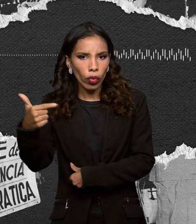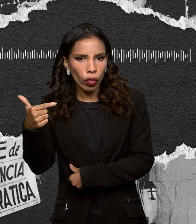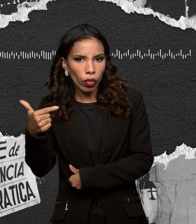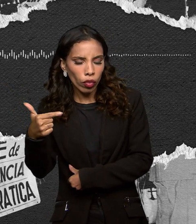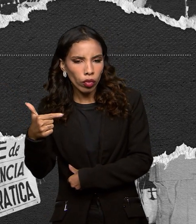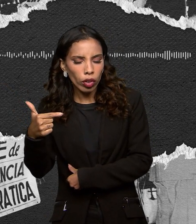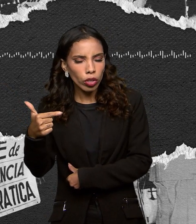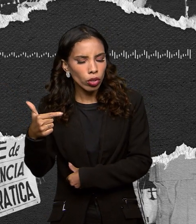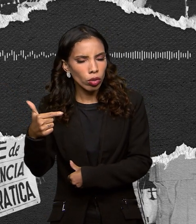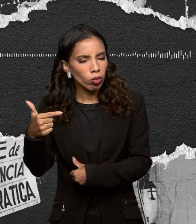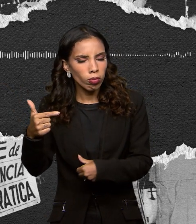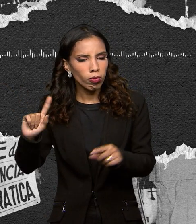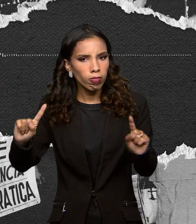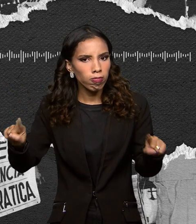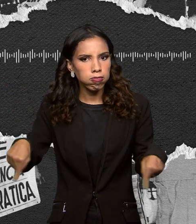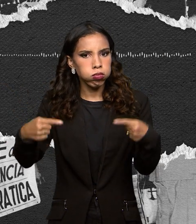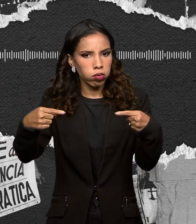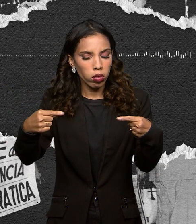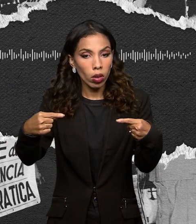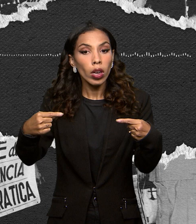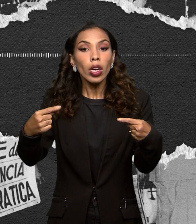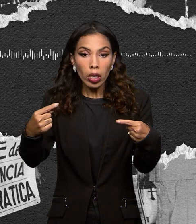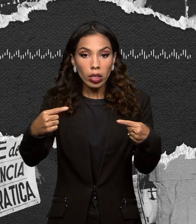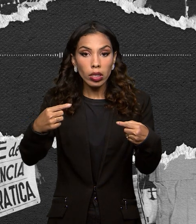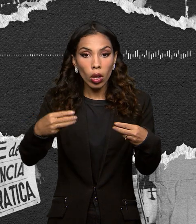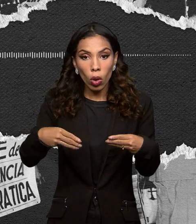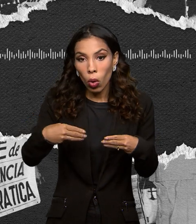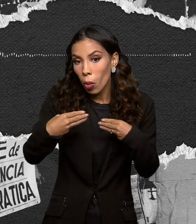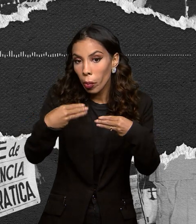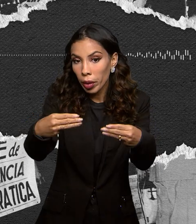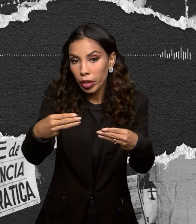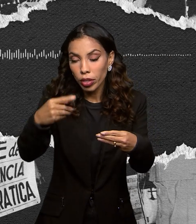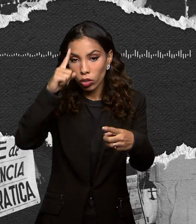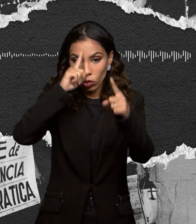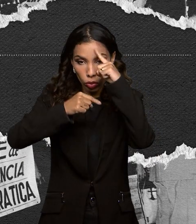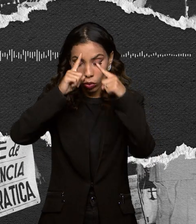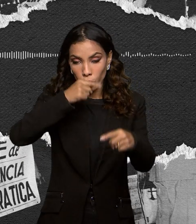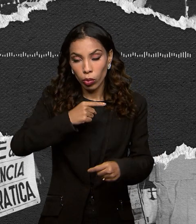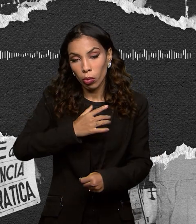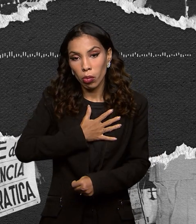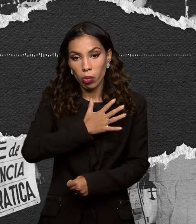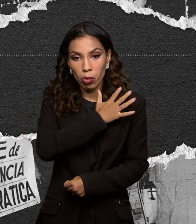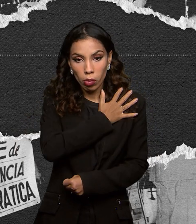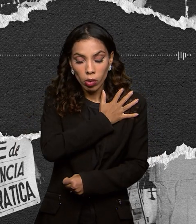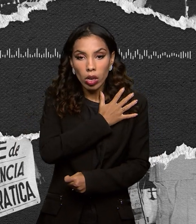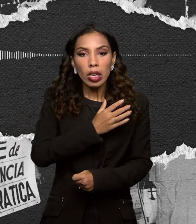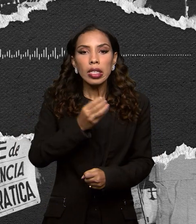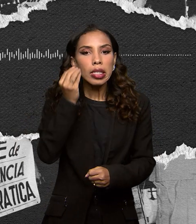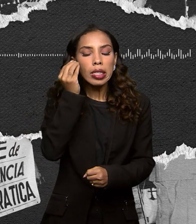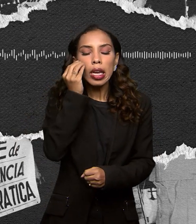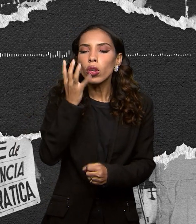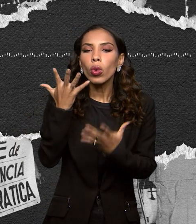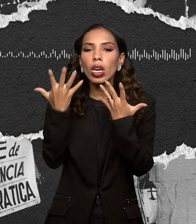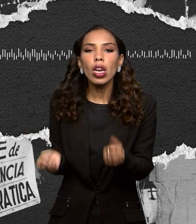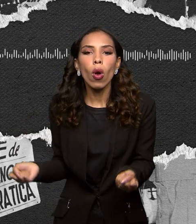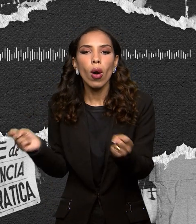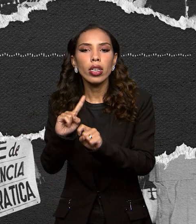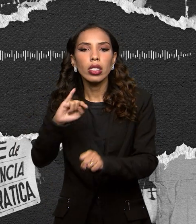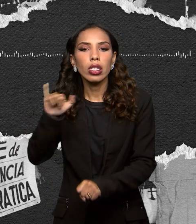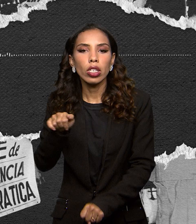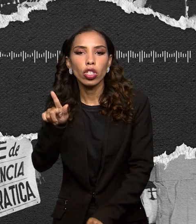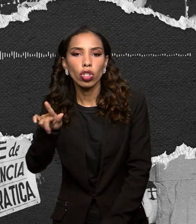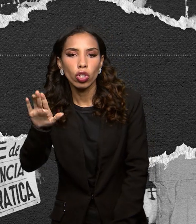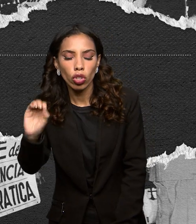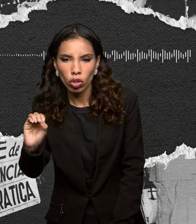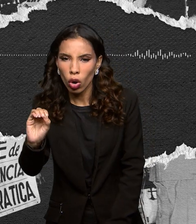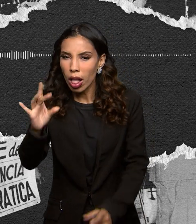Quadros. E aí, os ministros militares e alguns políticos tentam impedir a posse de Jango. Quem explica que isso não é um